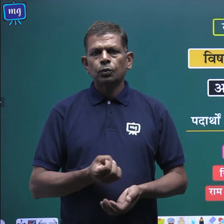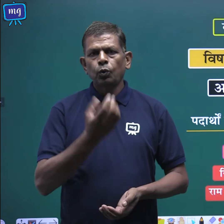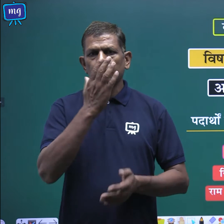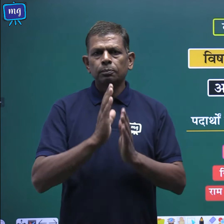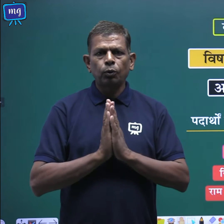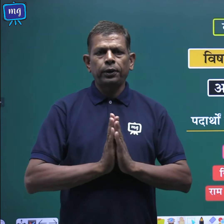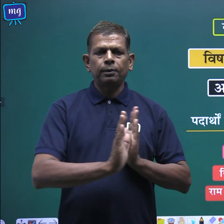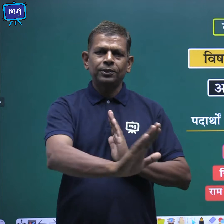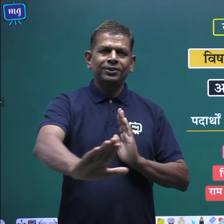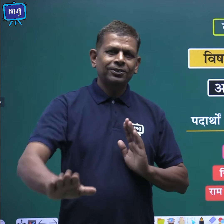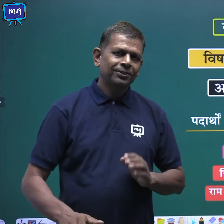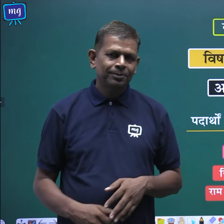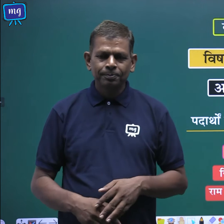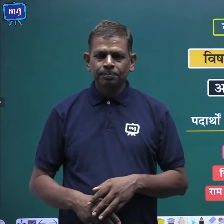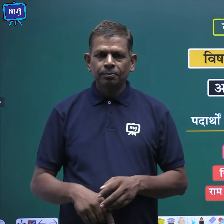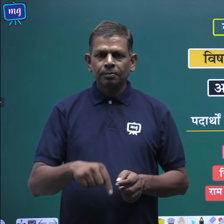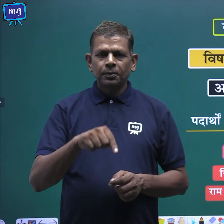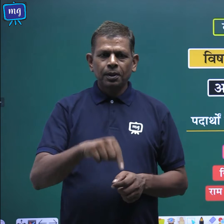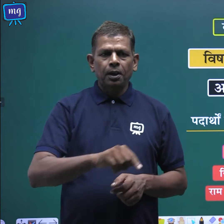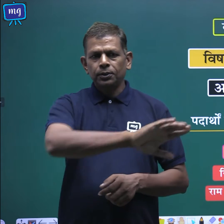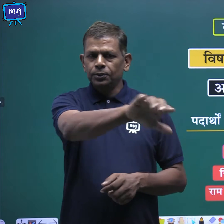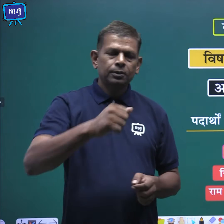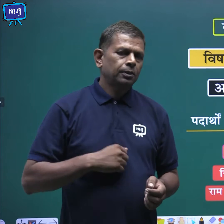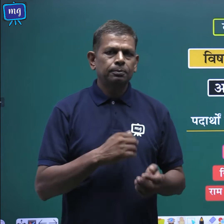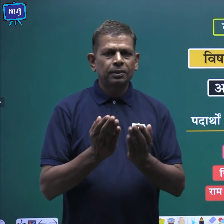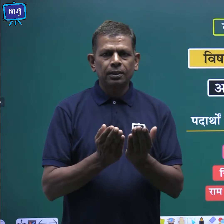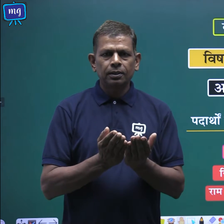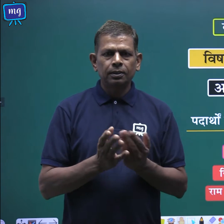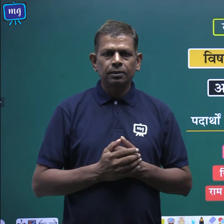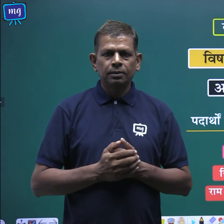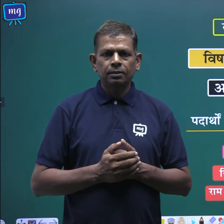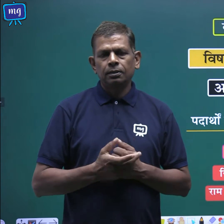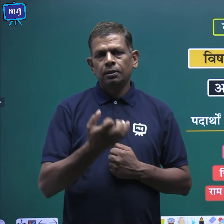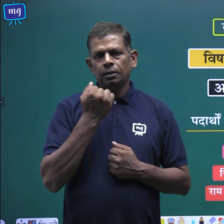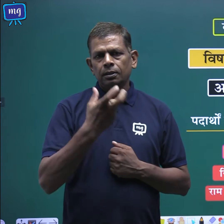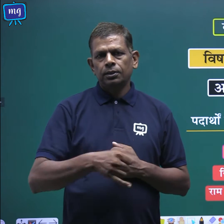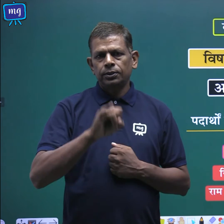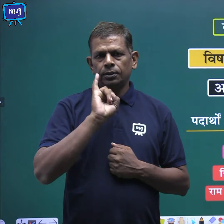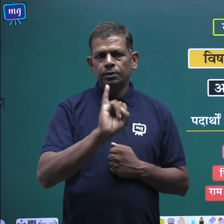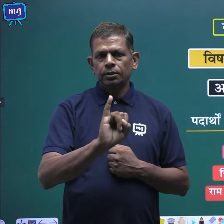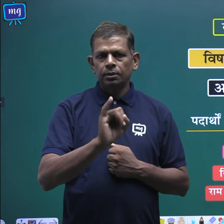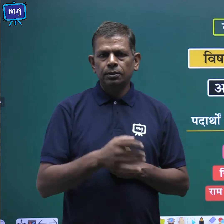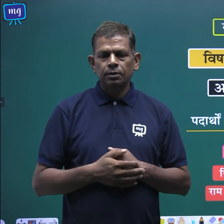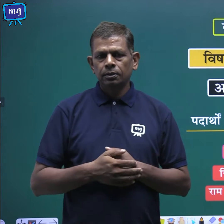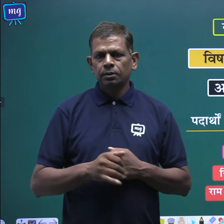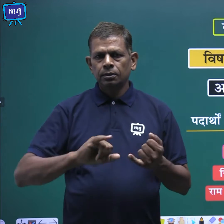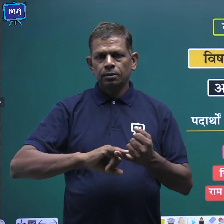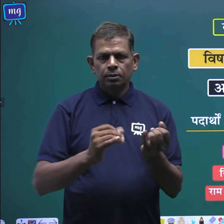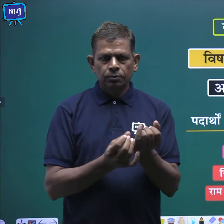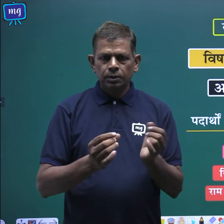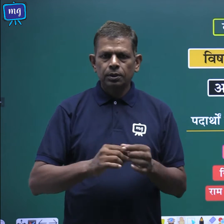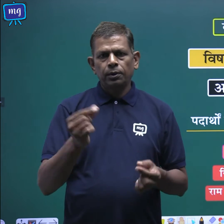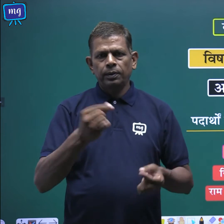गुड मॉर्निंग बच्चों। आज हम पढ़ेंगे कक्षा 6 विषय